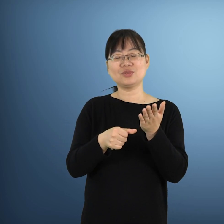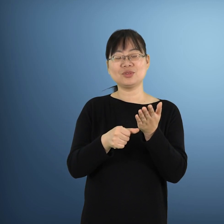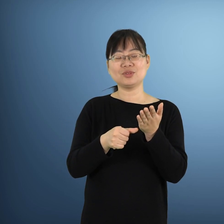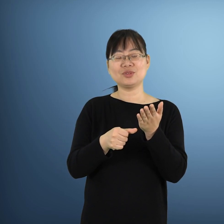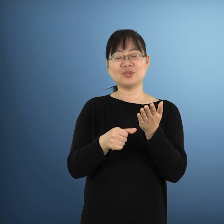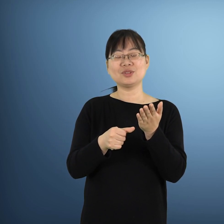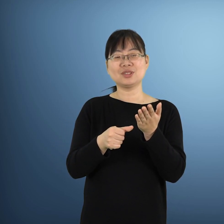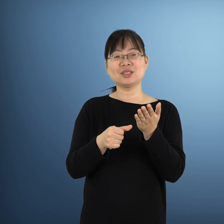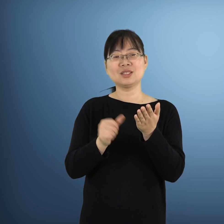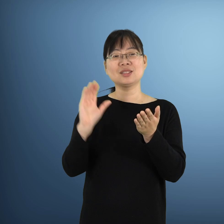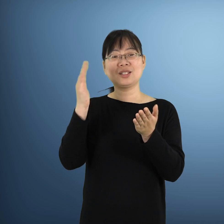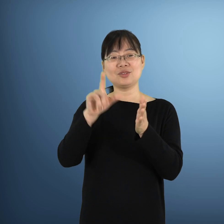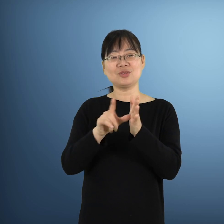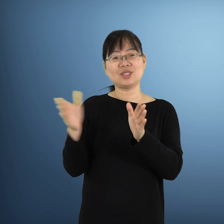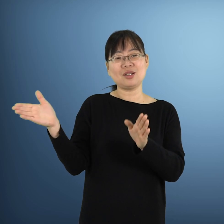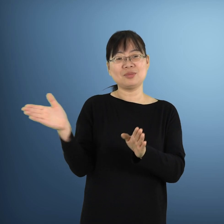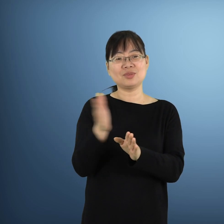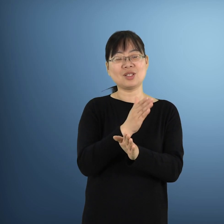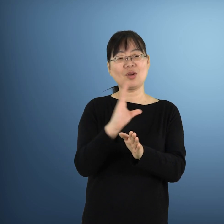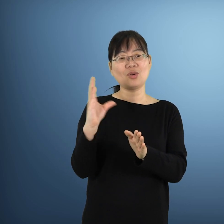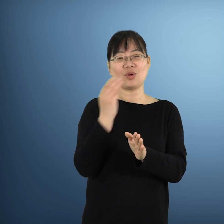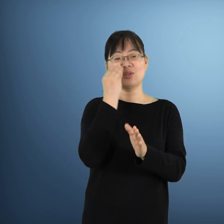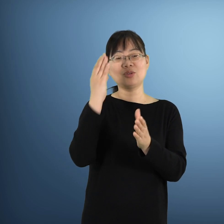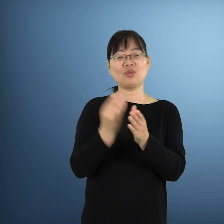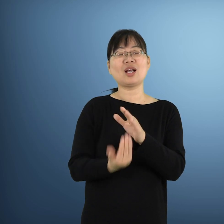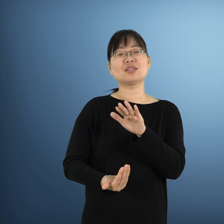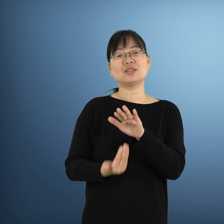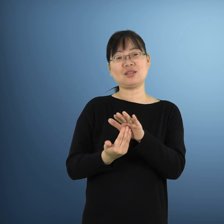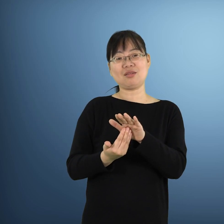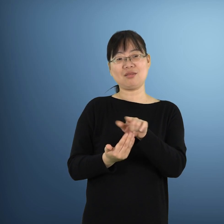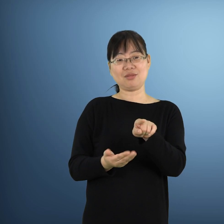거룩이 완성된 거예요. 믿습니까?